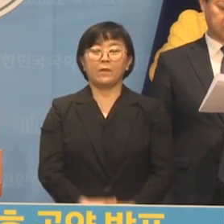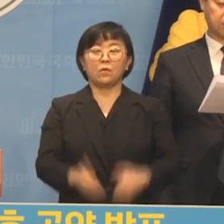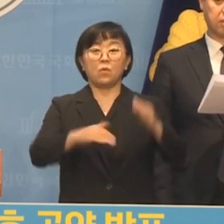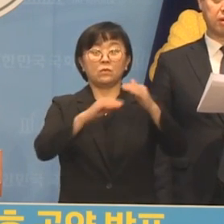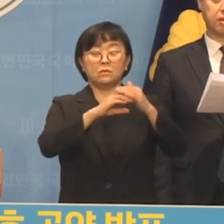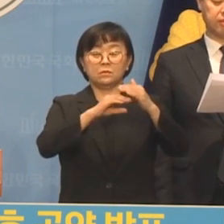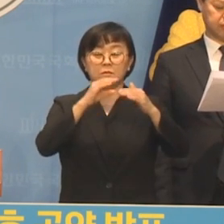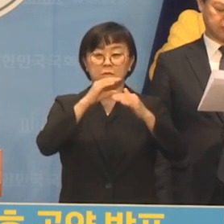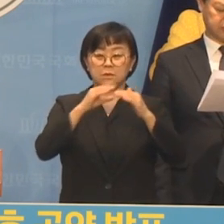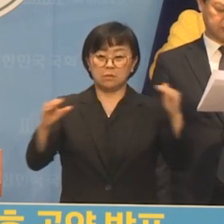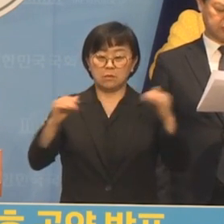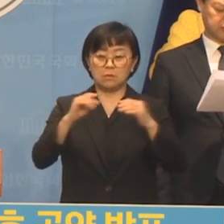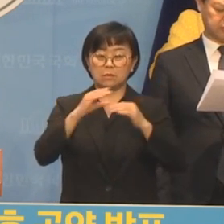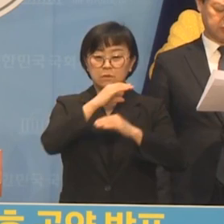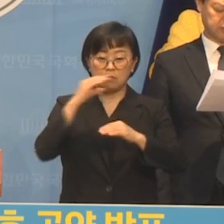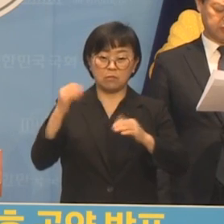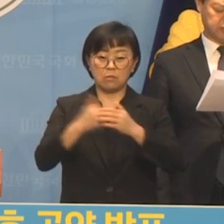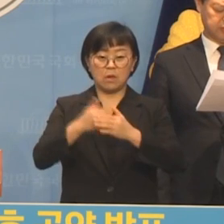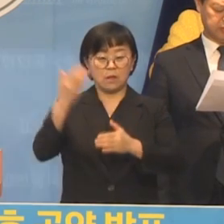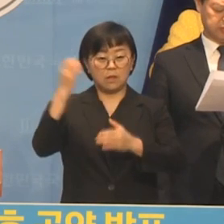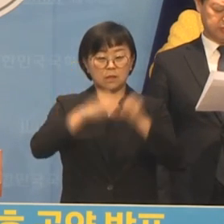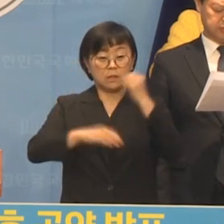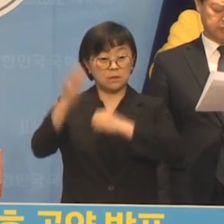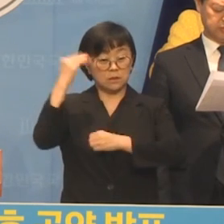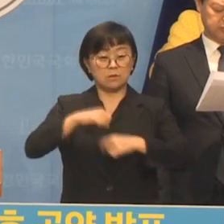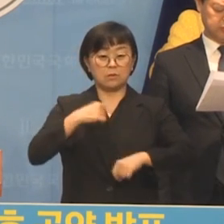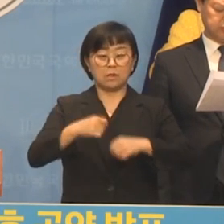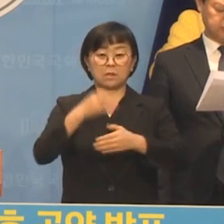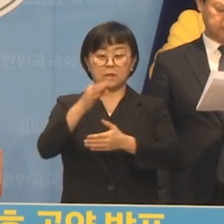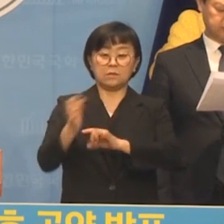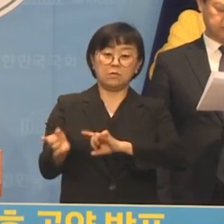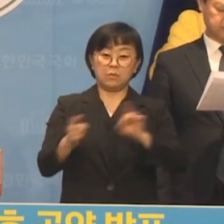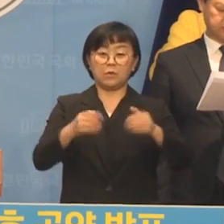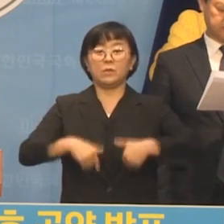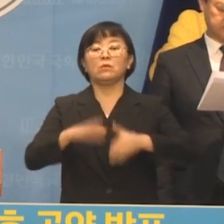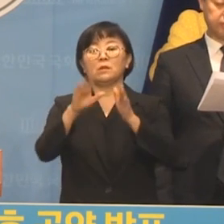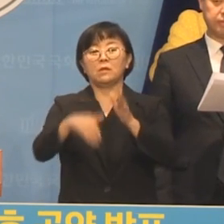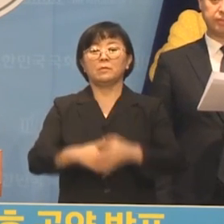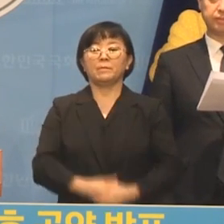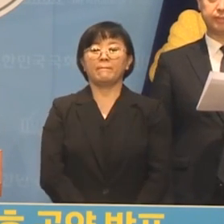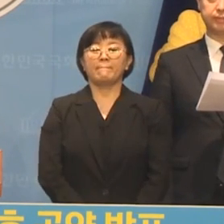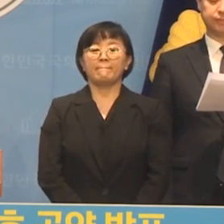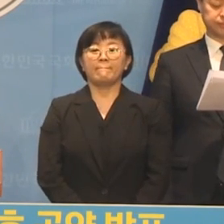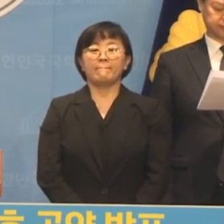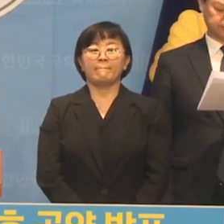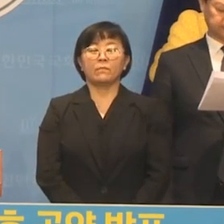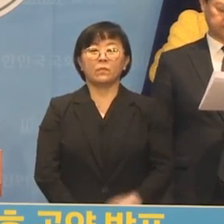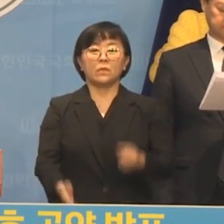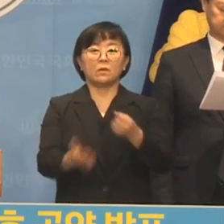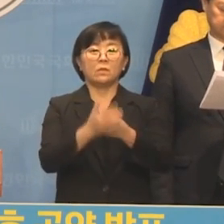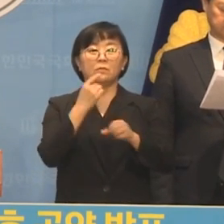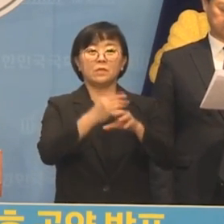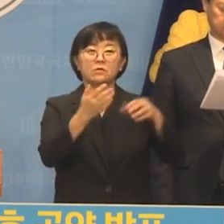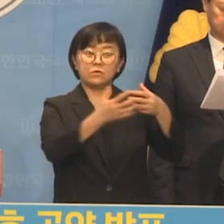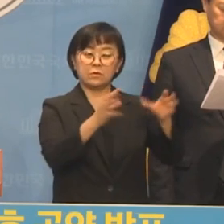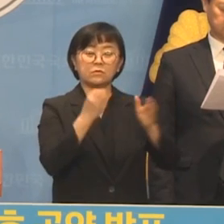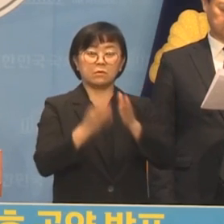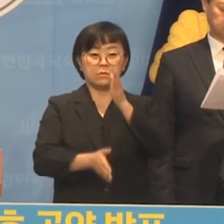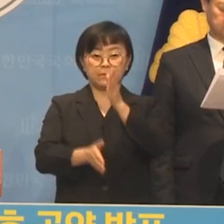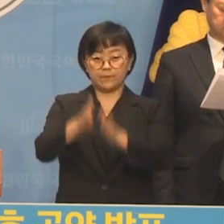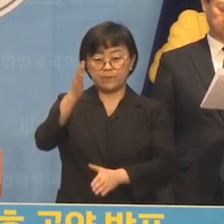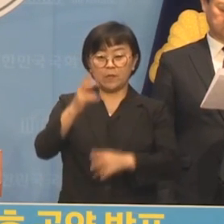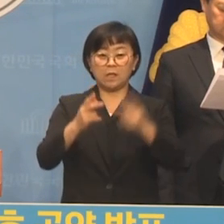공정과 상식 그리고 정의의 가치 회복이 절실한 시점입니다. 이에 더불어민주당